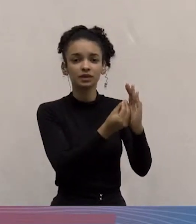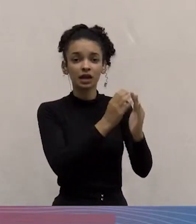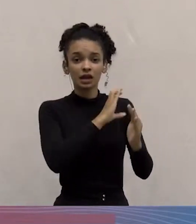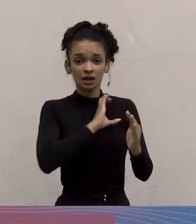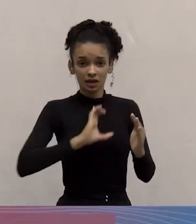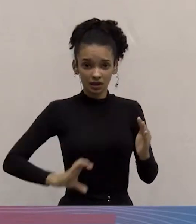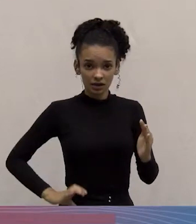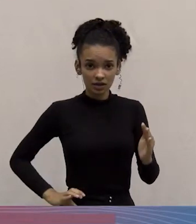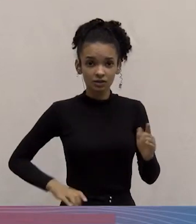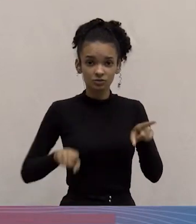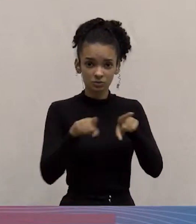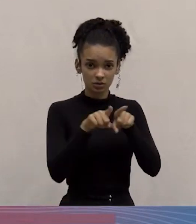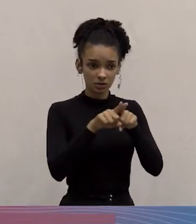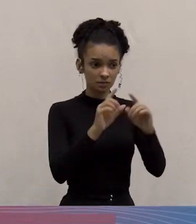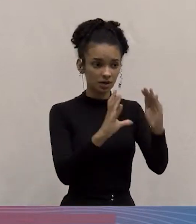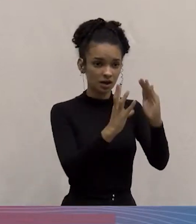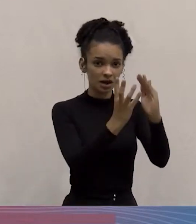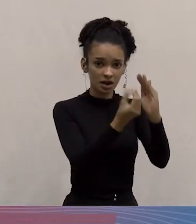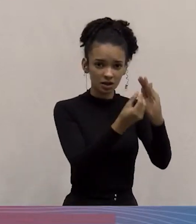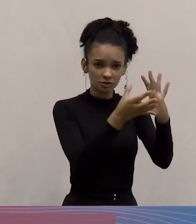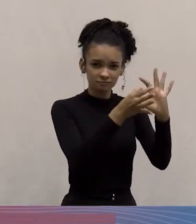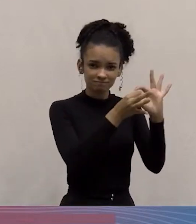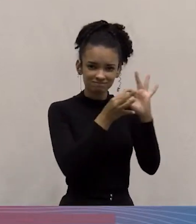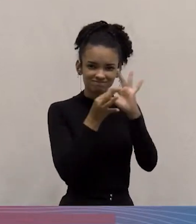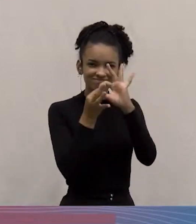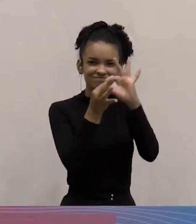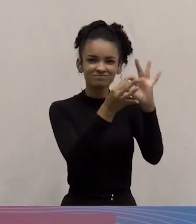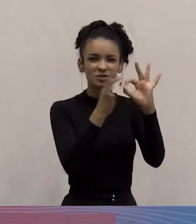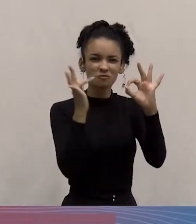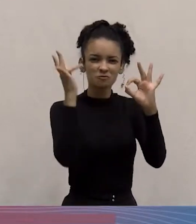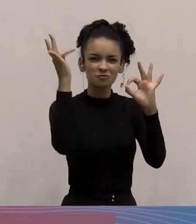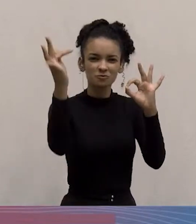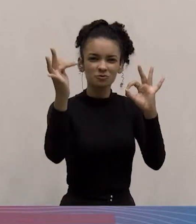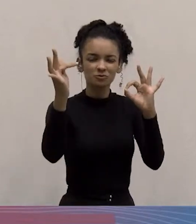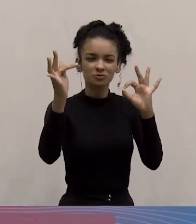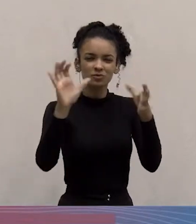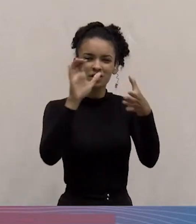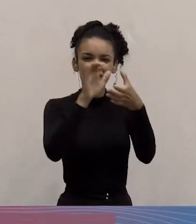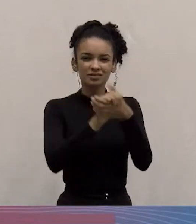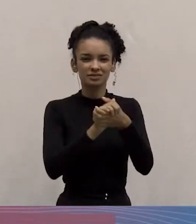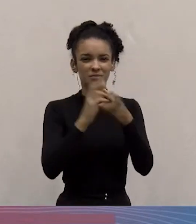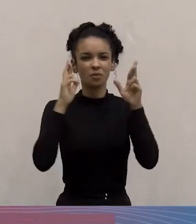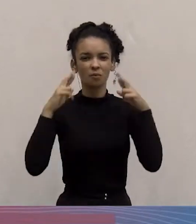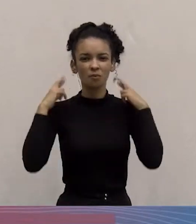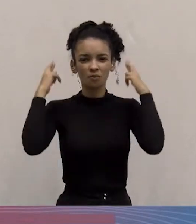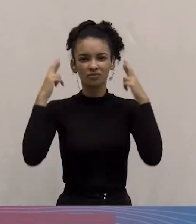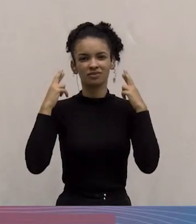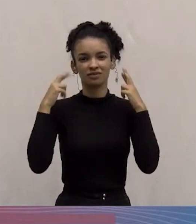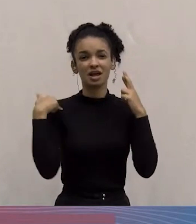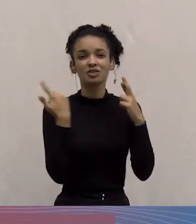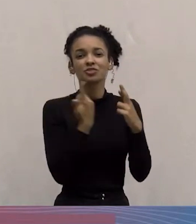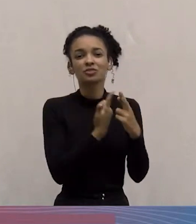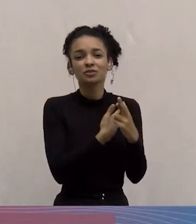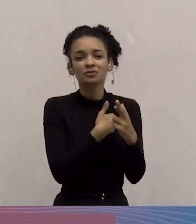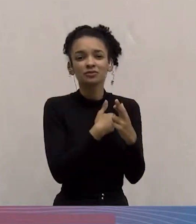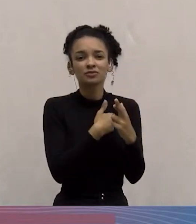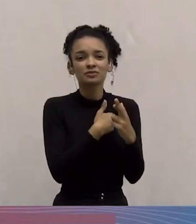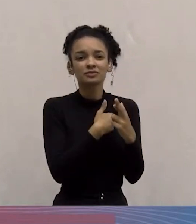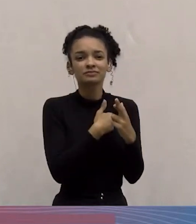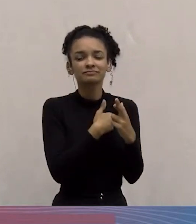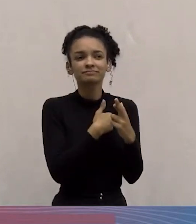Cristo e a igreja formarão uma só pedra no casamento das bodas do Cordeiro. E nós vamos destruir a